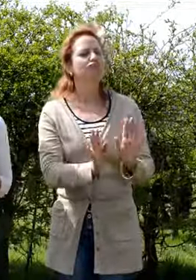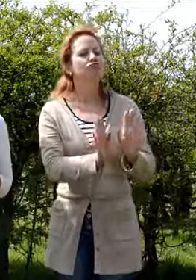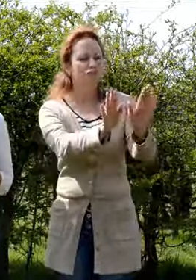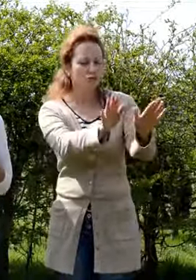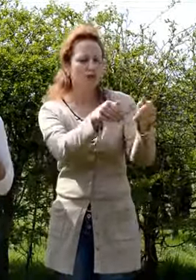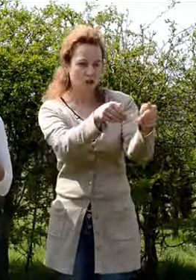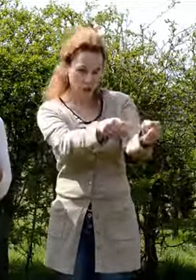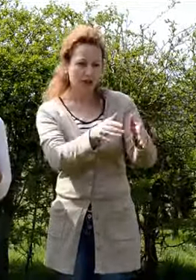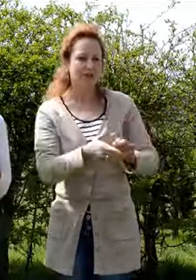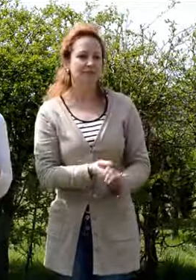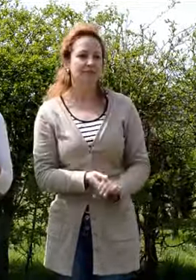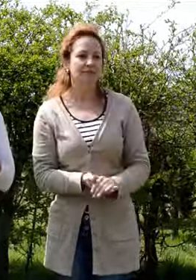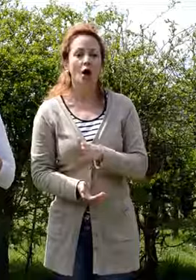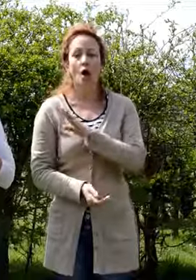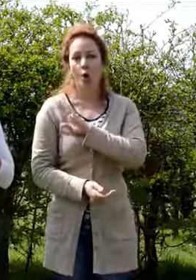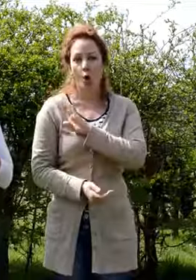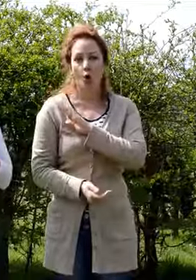overgelaten.